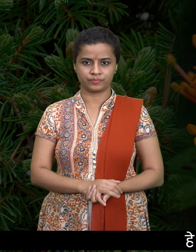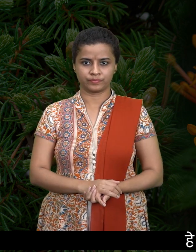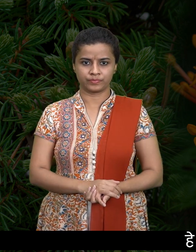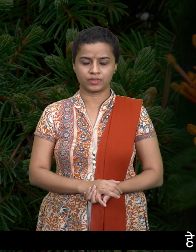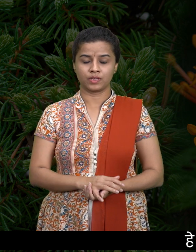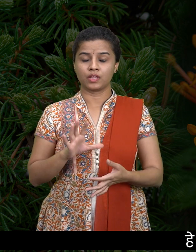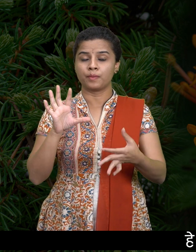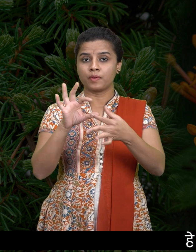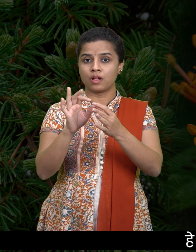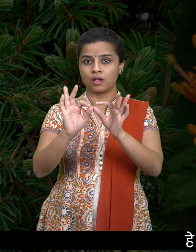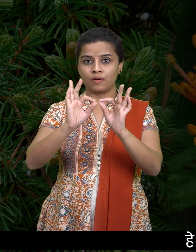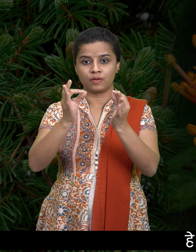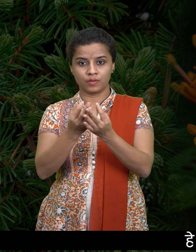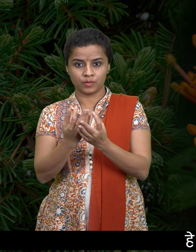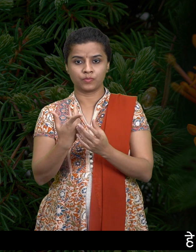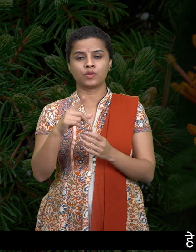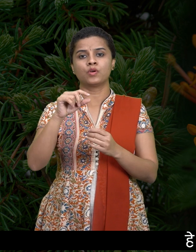ही रुटासी कुटुंबातील आहे.